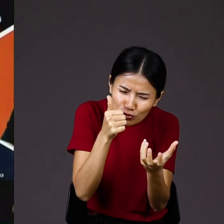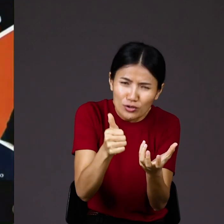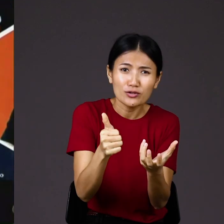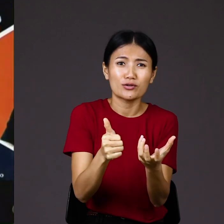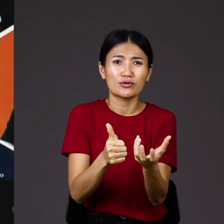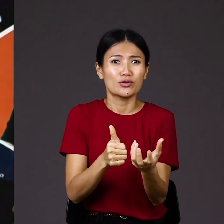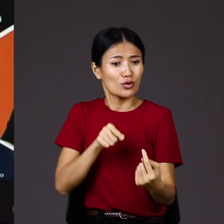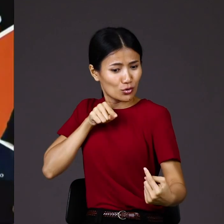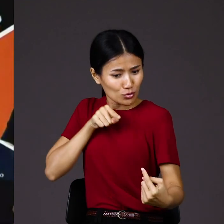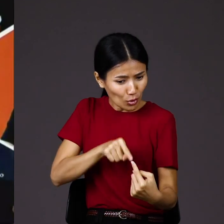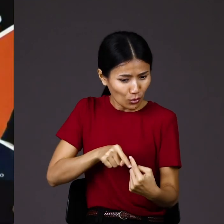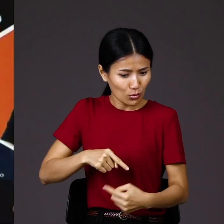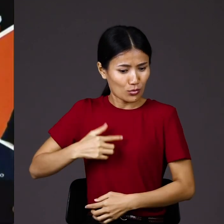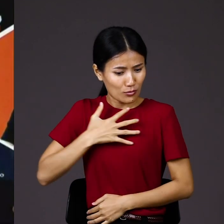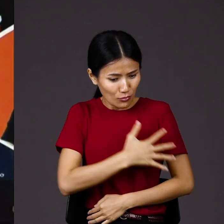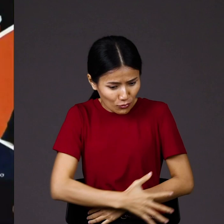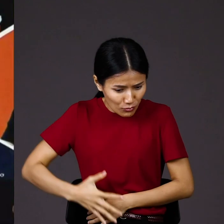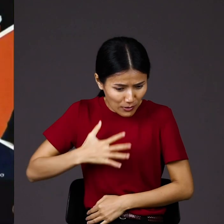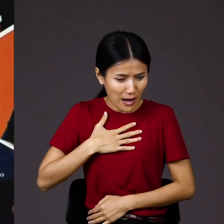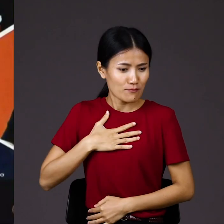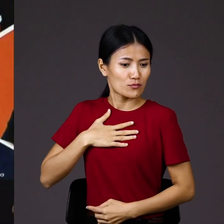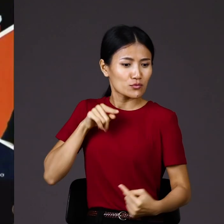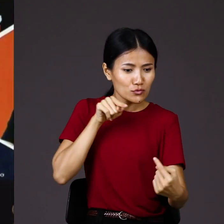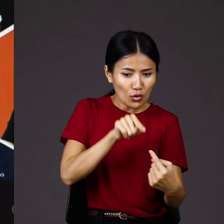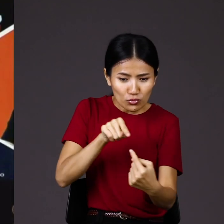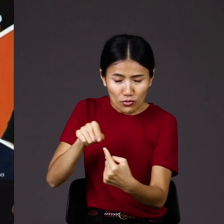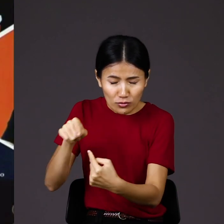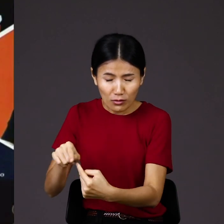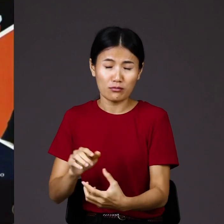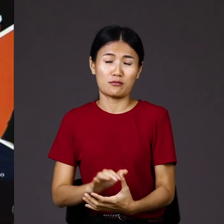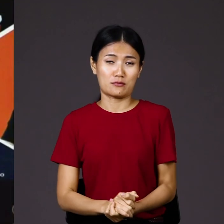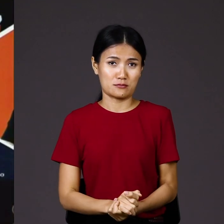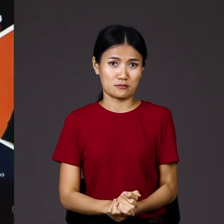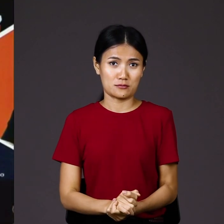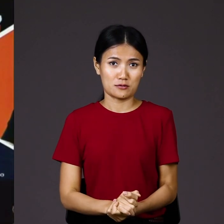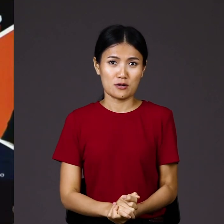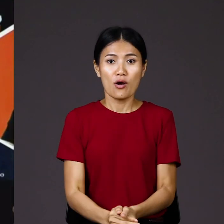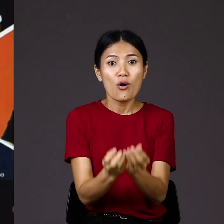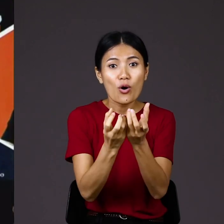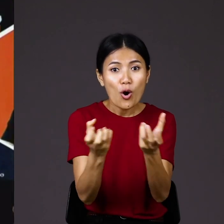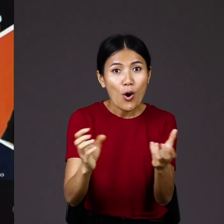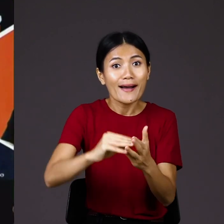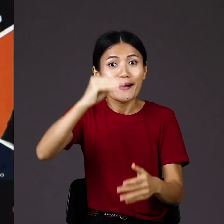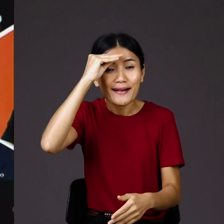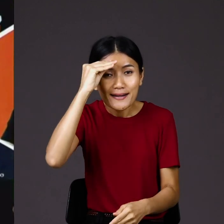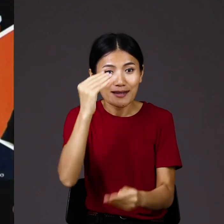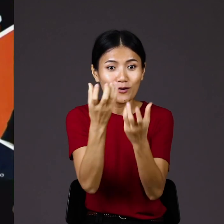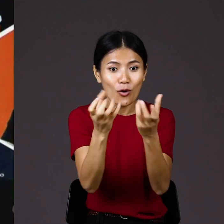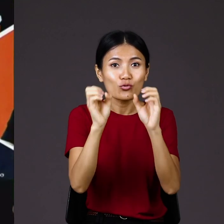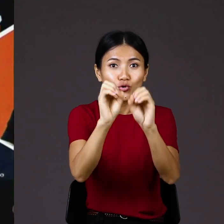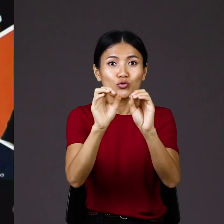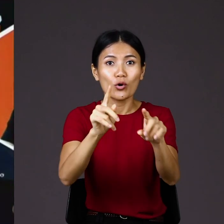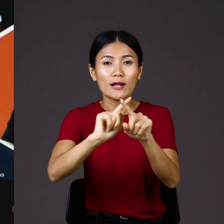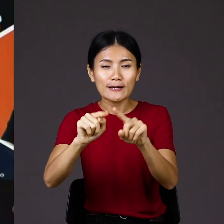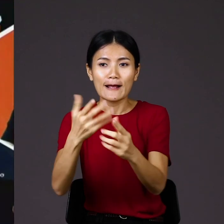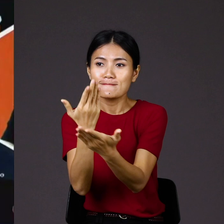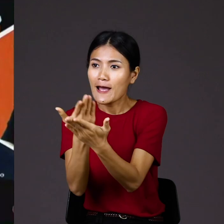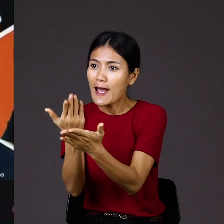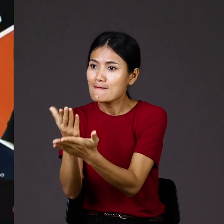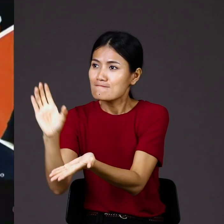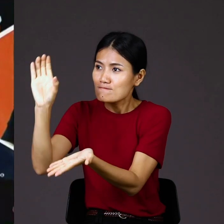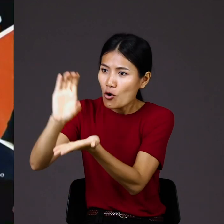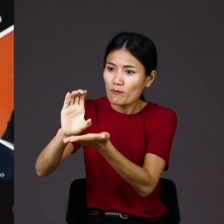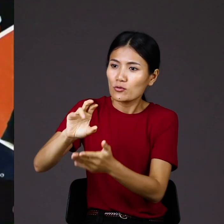างวันที่มีคุณภาพเหมาะสมต่อการเจริญเติบโตของเด็กๆเราอยากจะลงทุนในอุปกรณ์การเรียนการสอนม